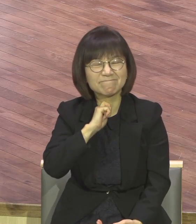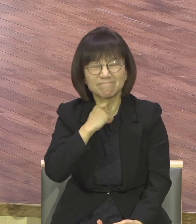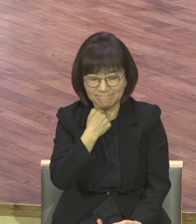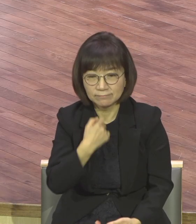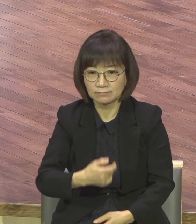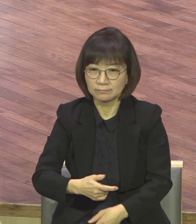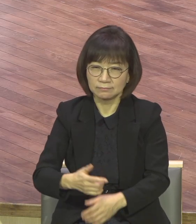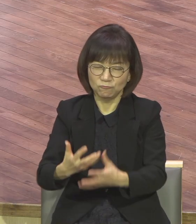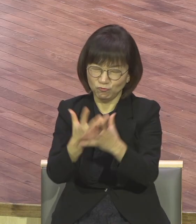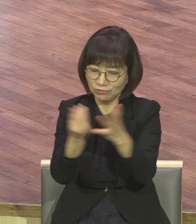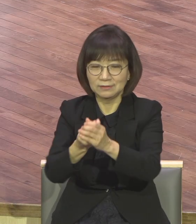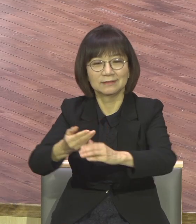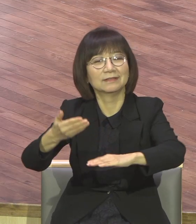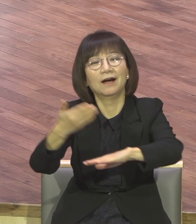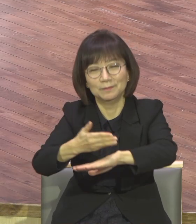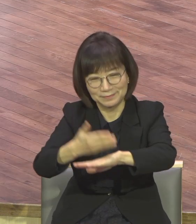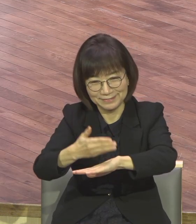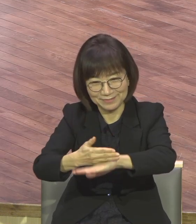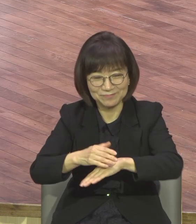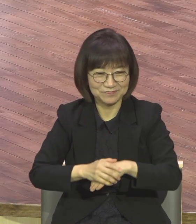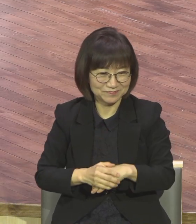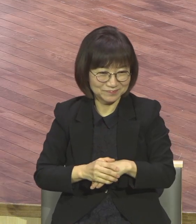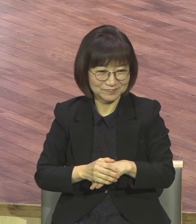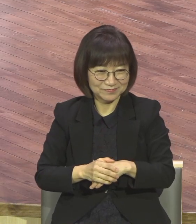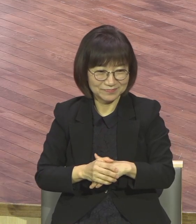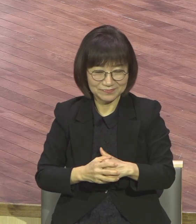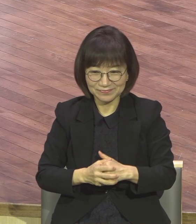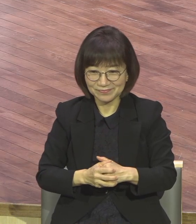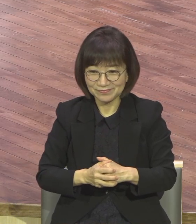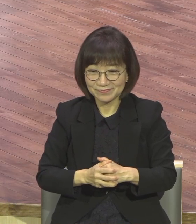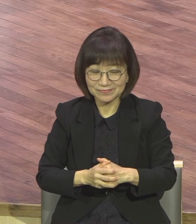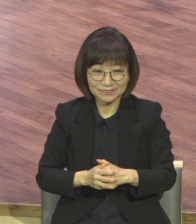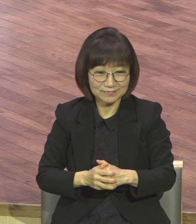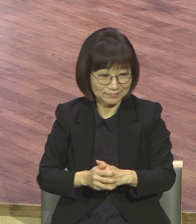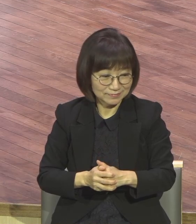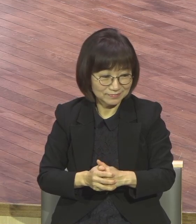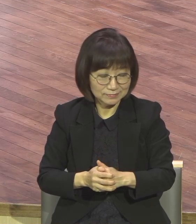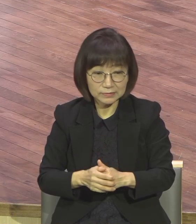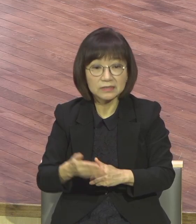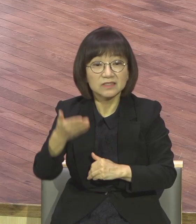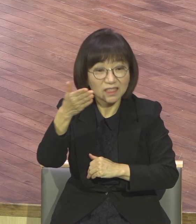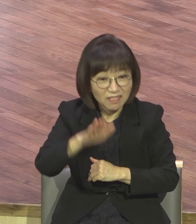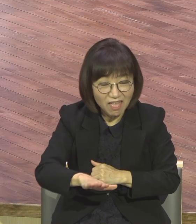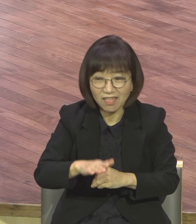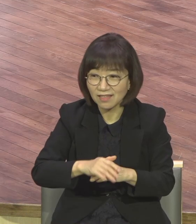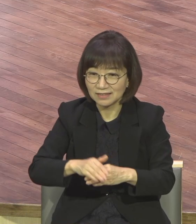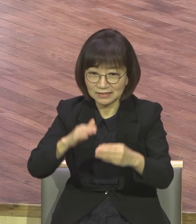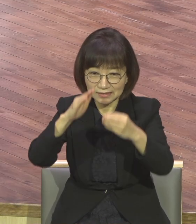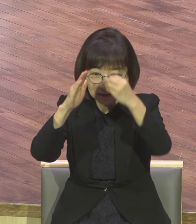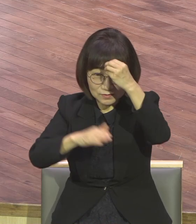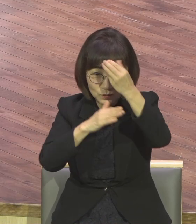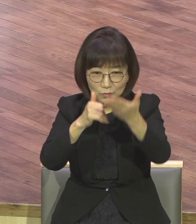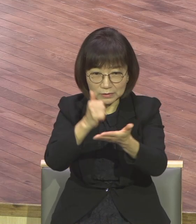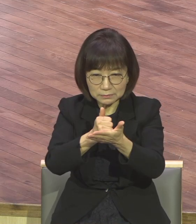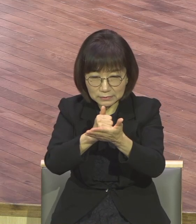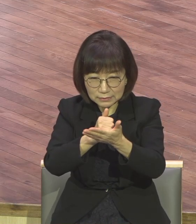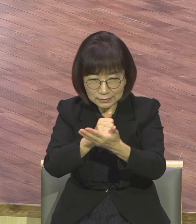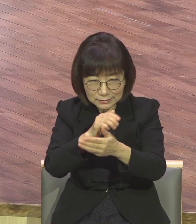지극히 당연한 거예요. 그런데 성도들은 실제적으로는 감사하지를